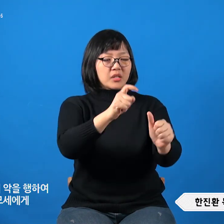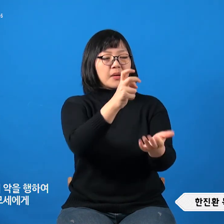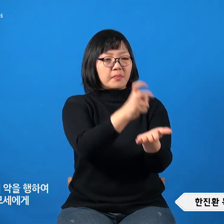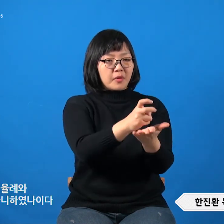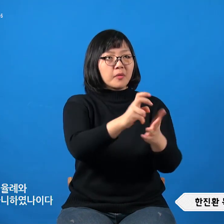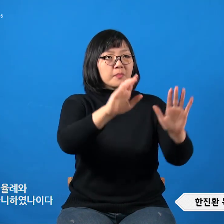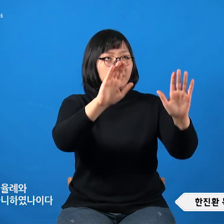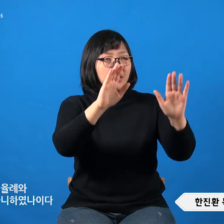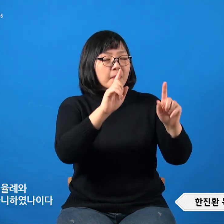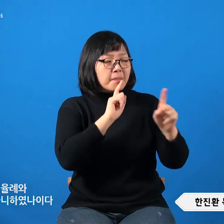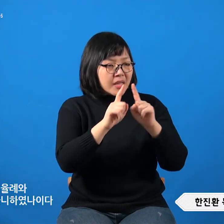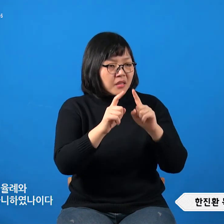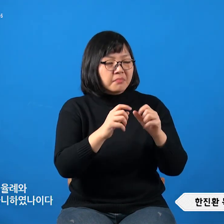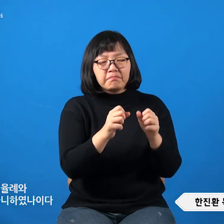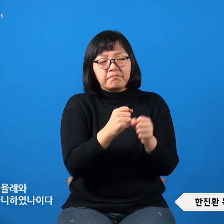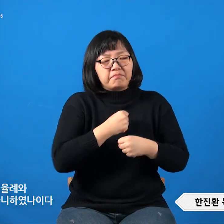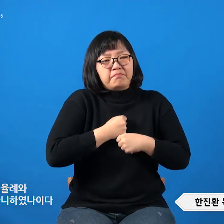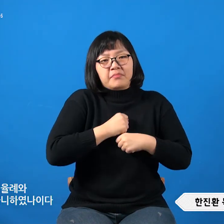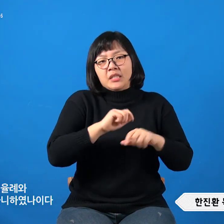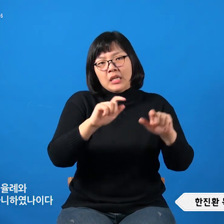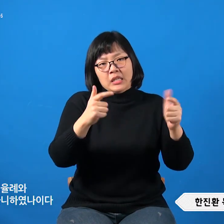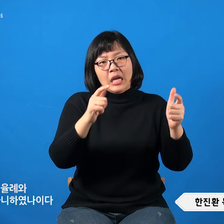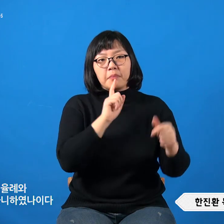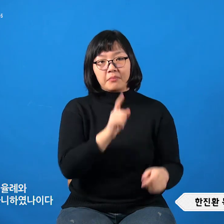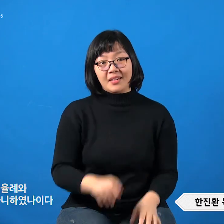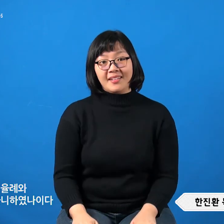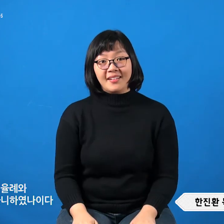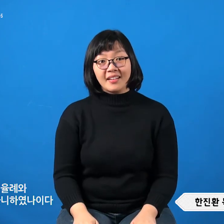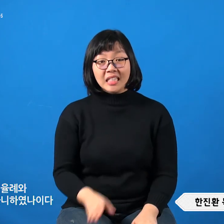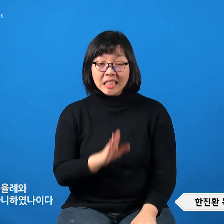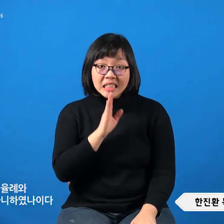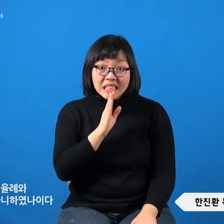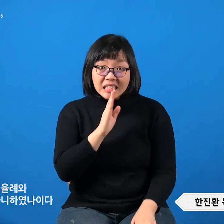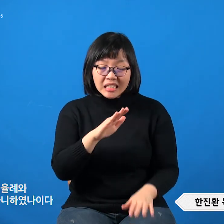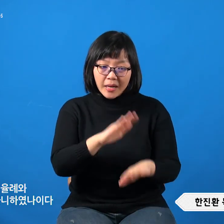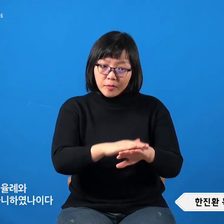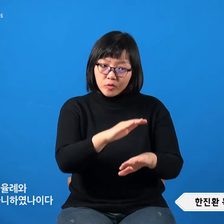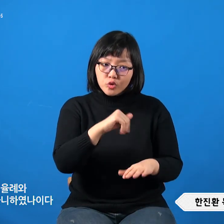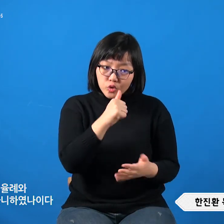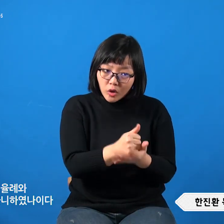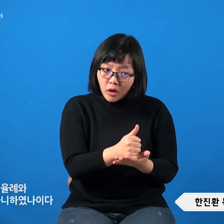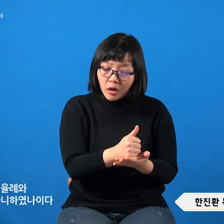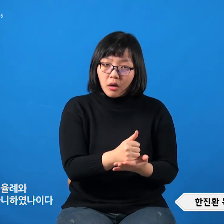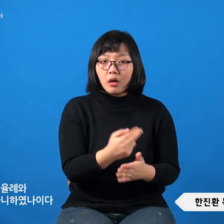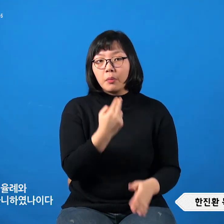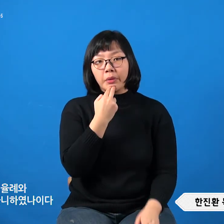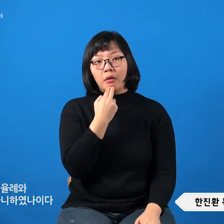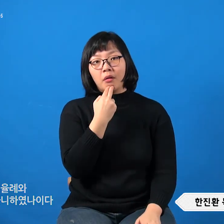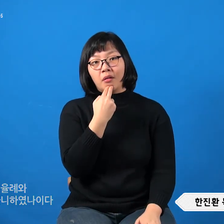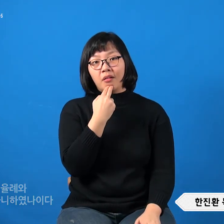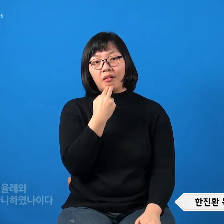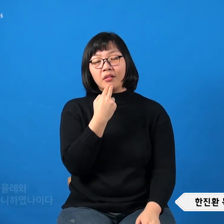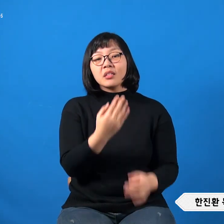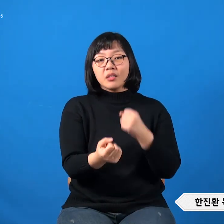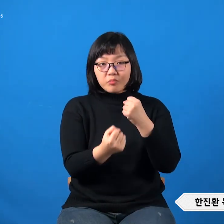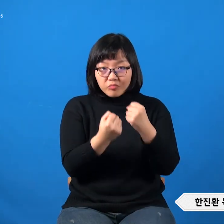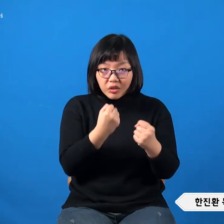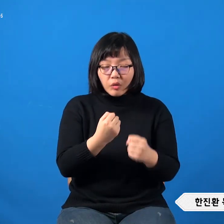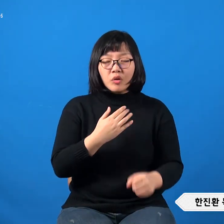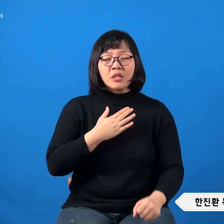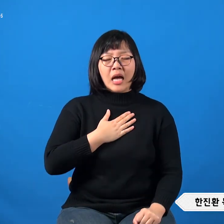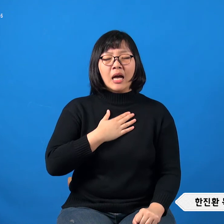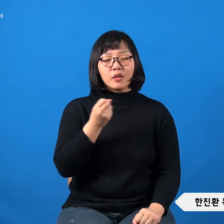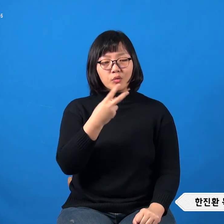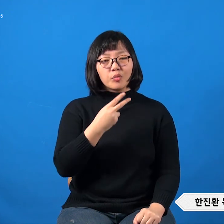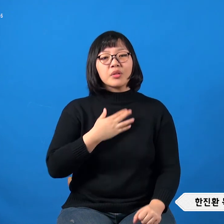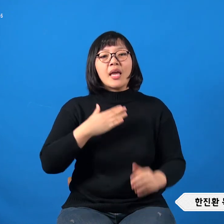규례를 지키지 아니하였나이다. 느헤미야는 실제로 자기 손으로 죄 지은 일 없습니다. 그런데도 나와